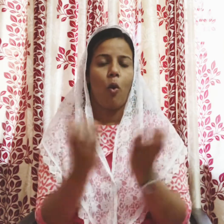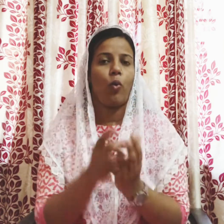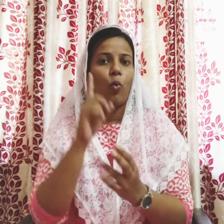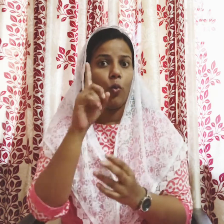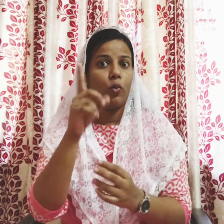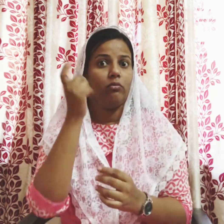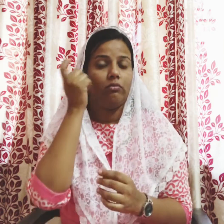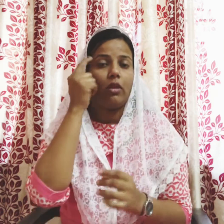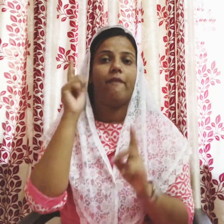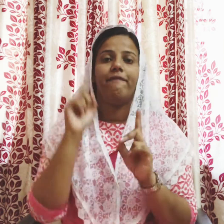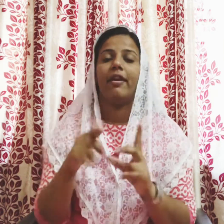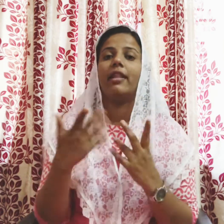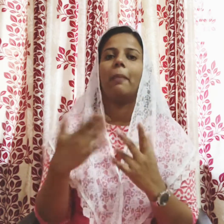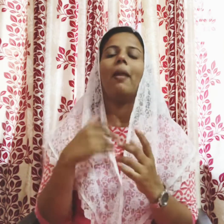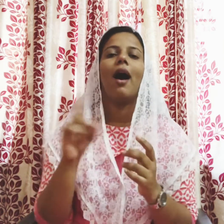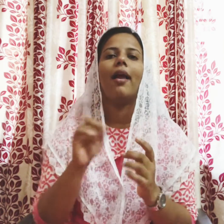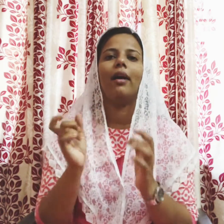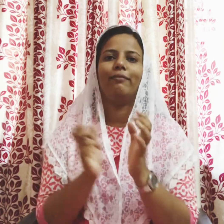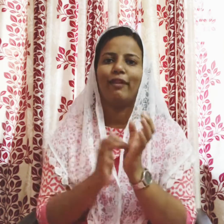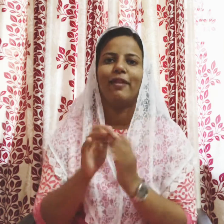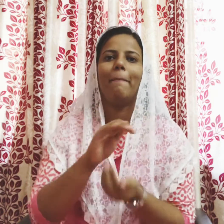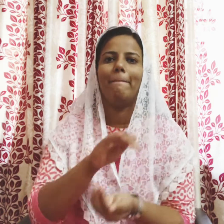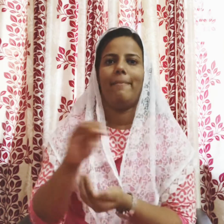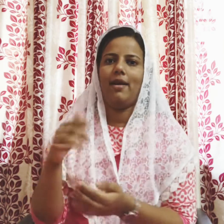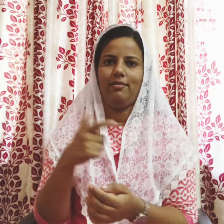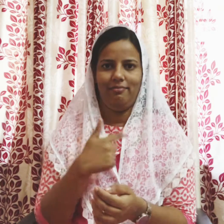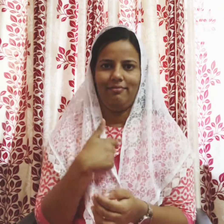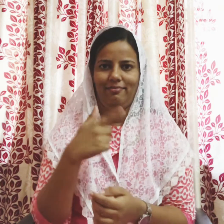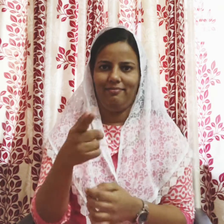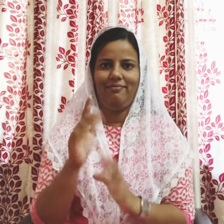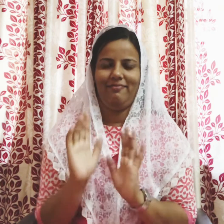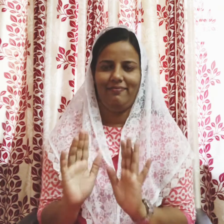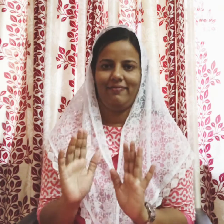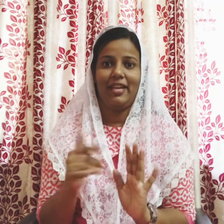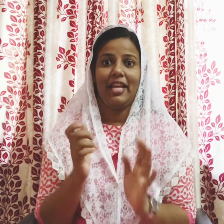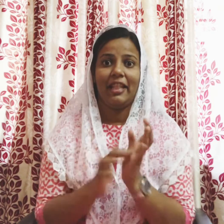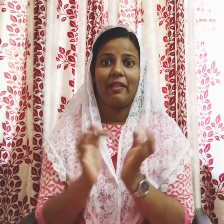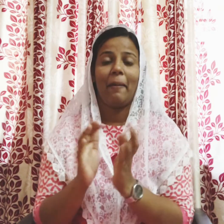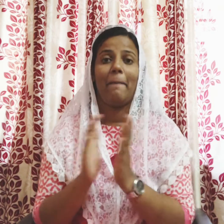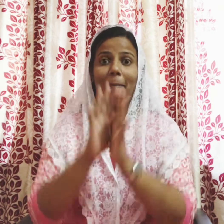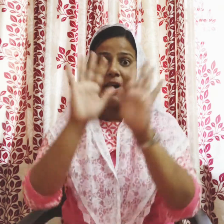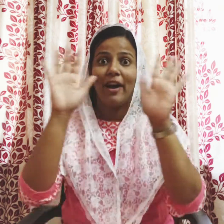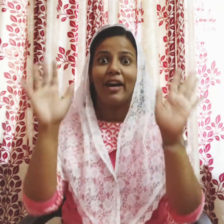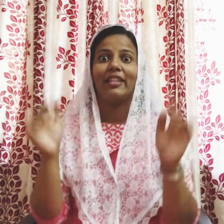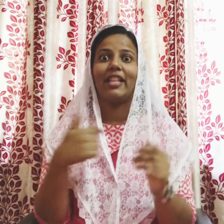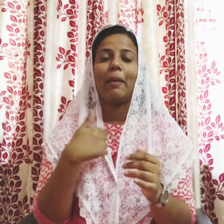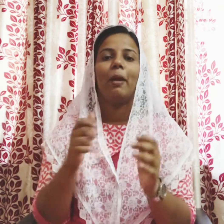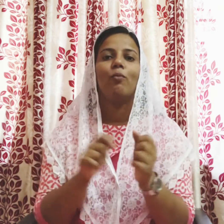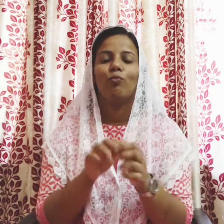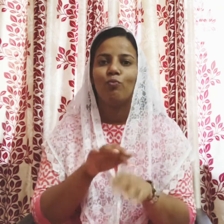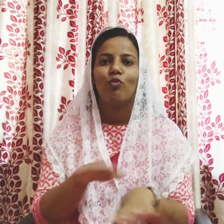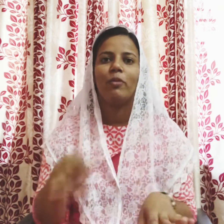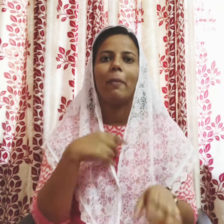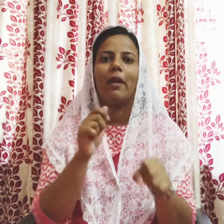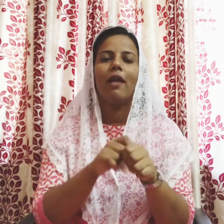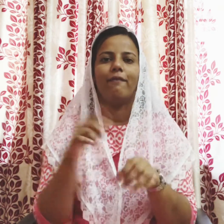ഒന്നാമതൊരു ബോധ്യം വേണം, ഞാനൊരു ദൈവപൈതലാണ്. രണ്ട്, ദൈവത്തിൻ്റെ മഹത്വത്തിന് വേണ്ടി എന്നെ ഭൂമിയിലാക്കി വെച്ചിരിക്കുന്നു.